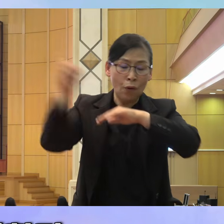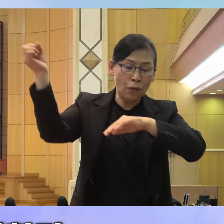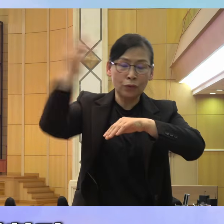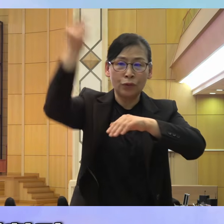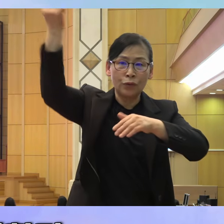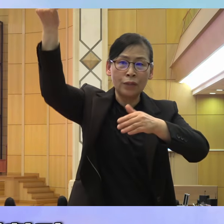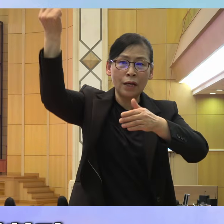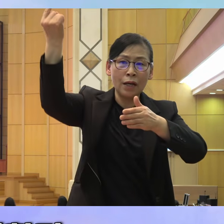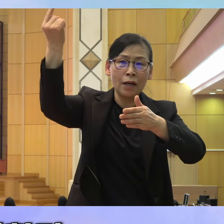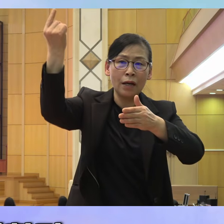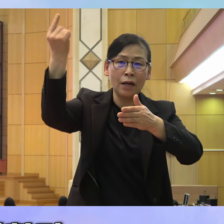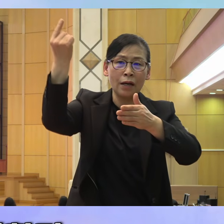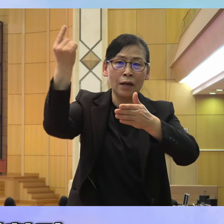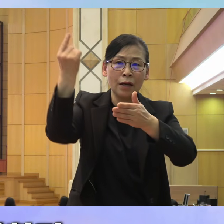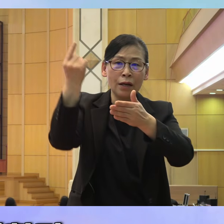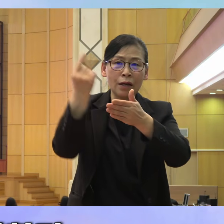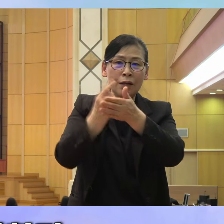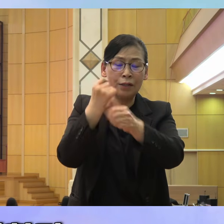공중